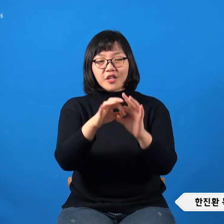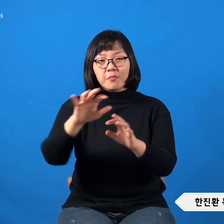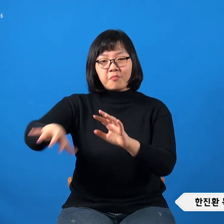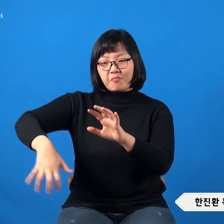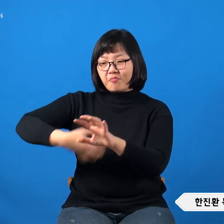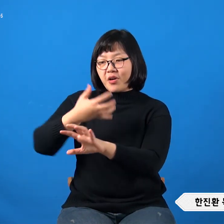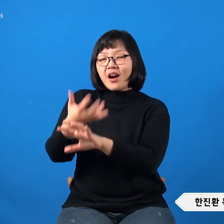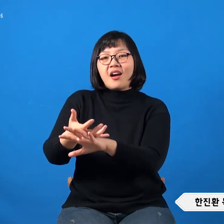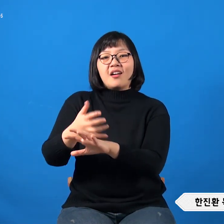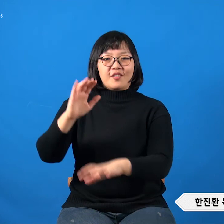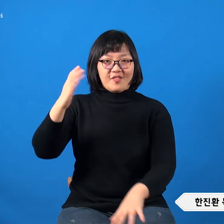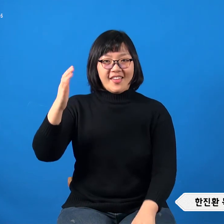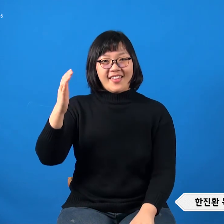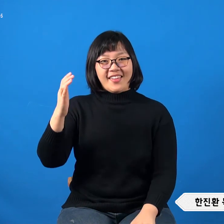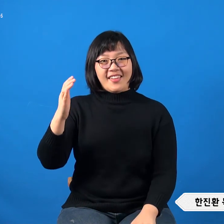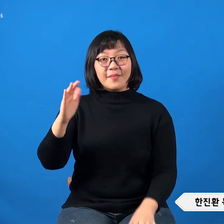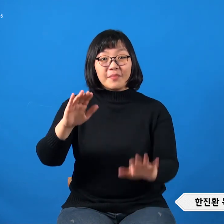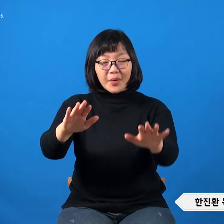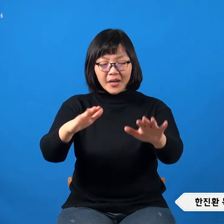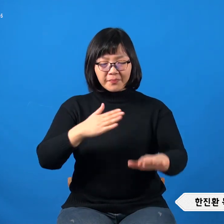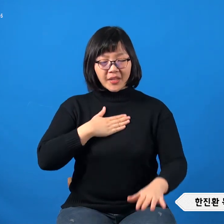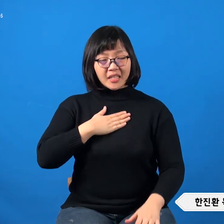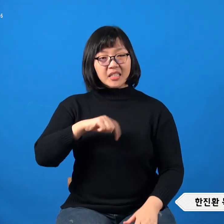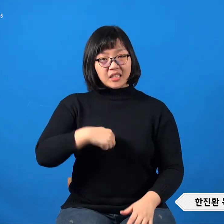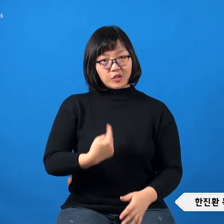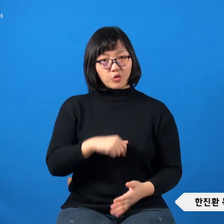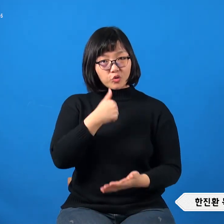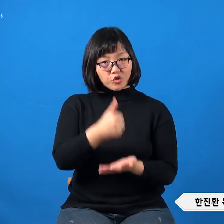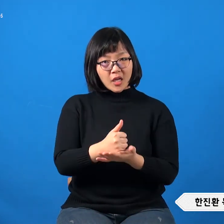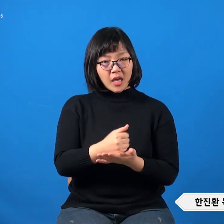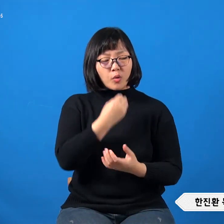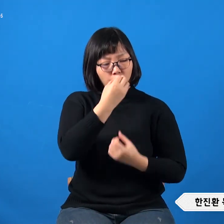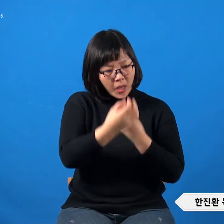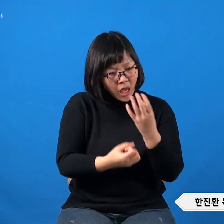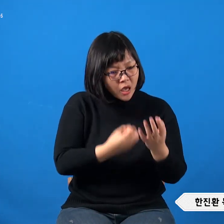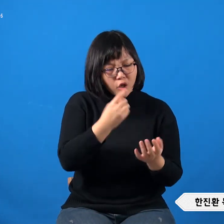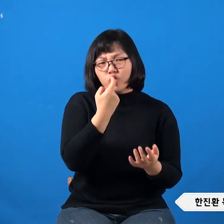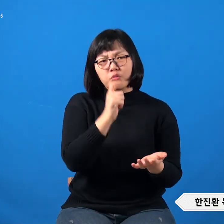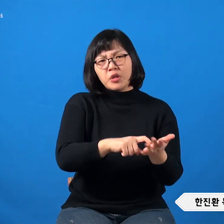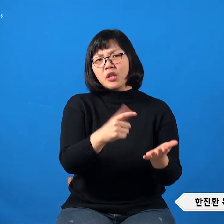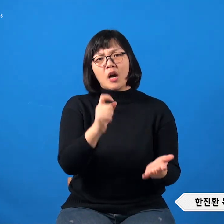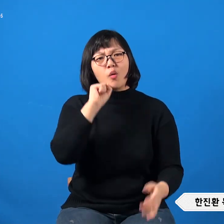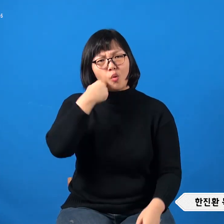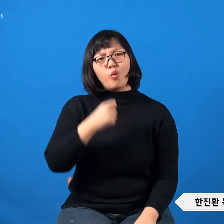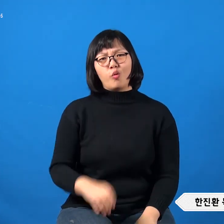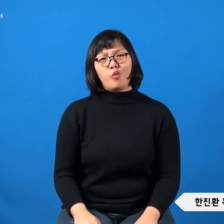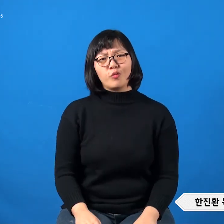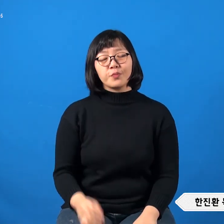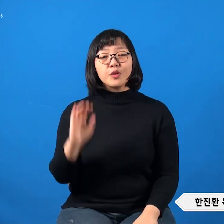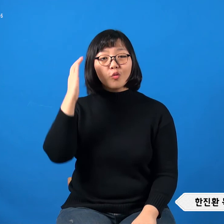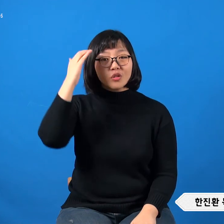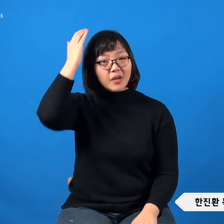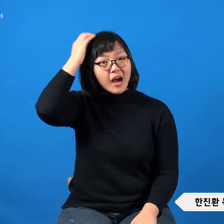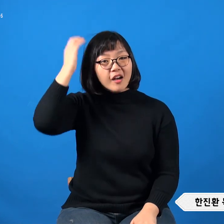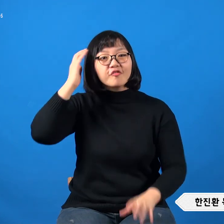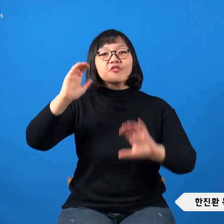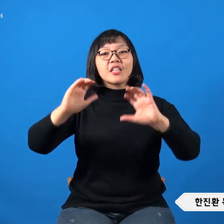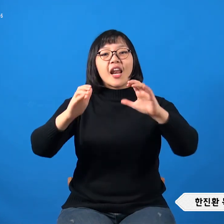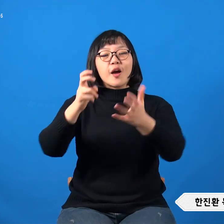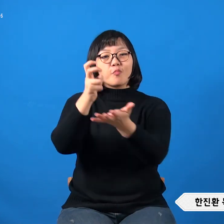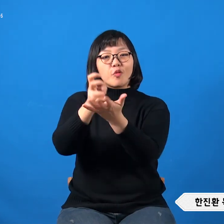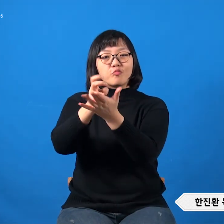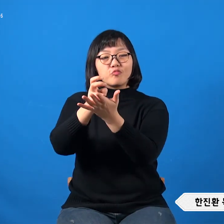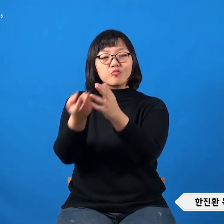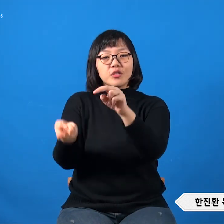그 고백하는 것이 쉽지가 않은 것이 요즘에 법무부 장관 후보자 때문에 나라가 그냥